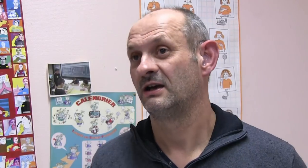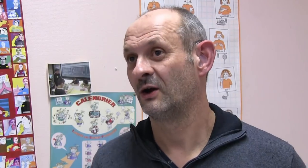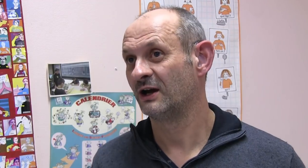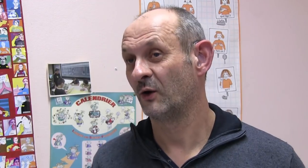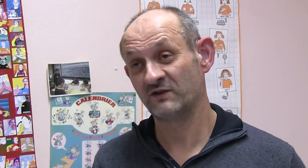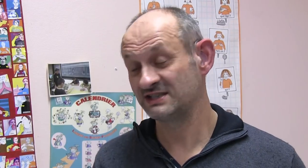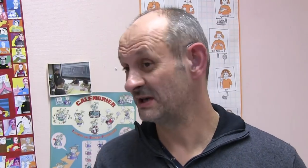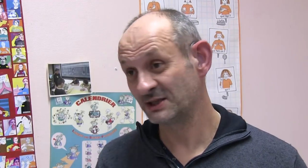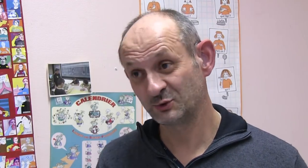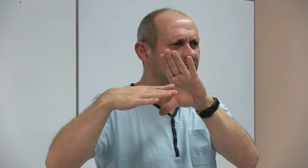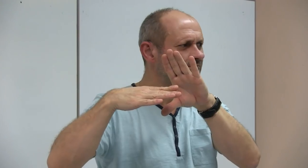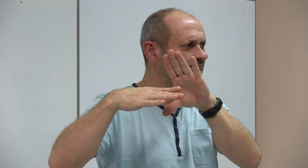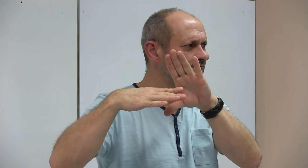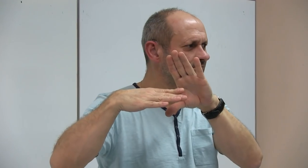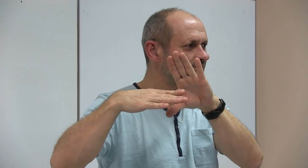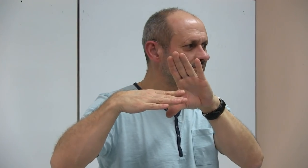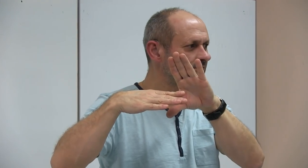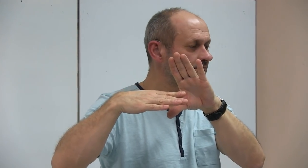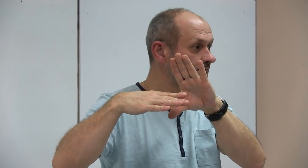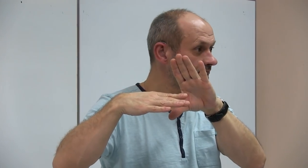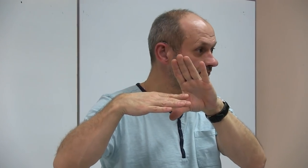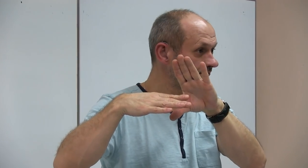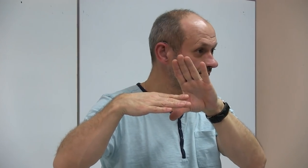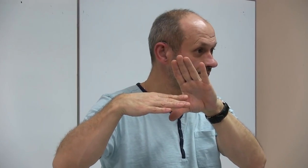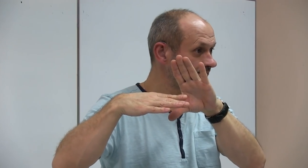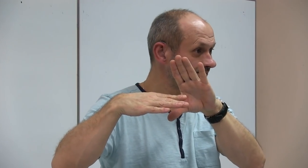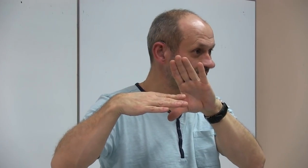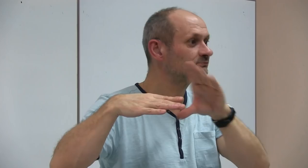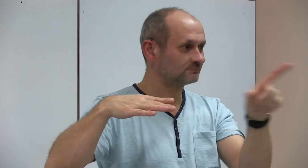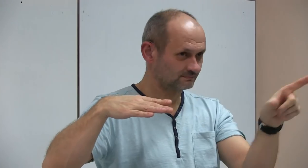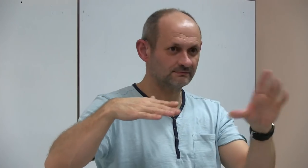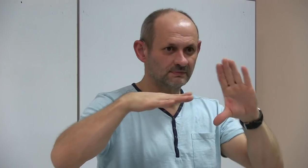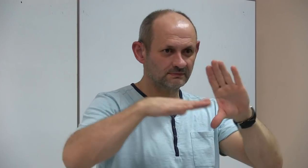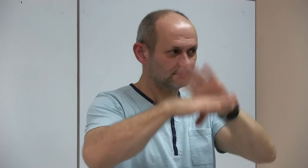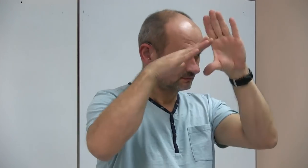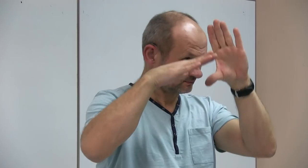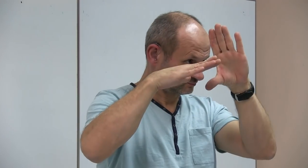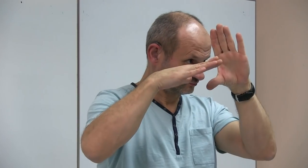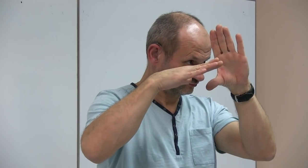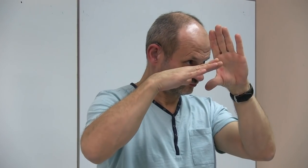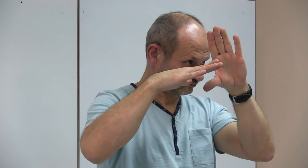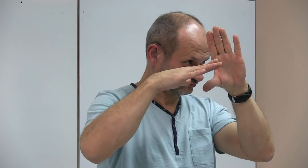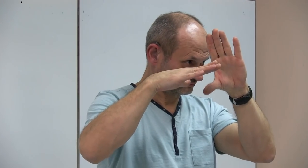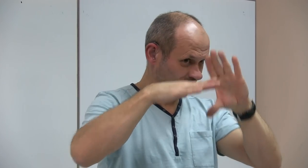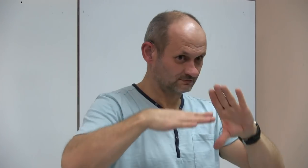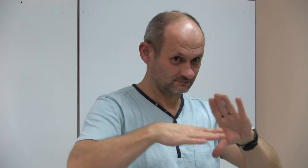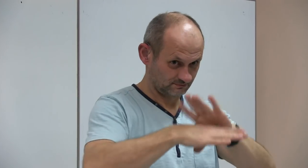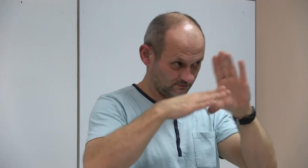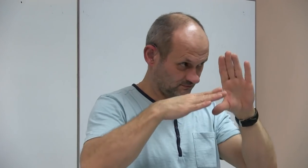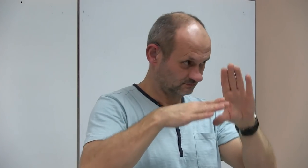Et en fait, c'est pas ça du tout. La langue des signes, c'est une langue avec une syntaxe qui lui est propre, une grammaire qui lui